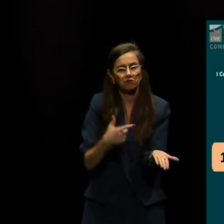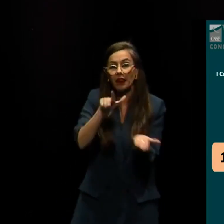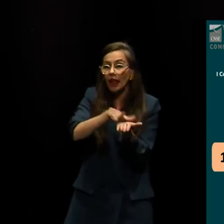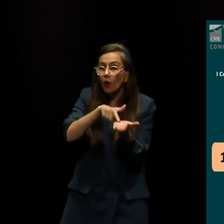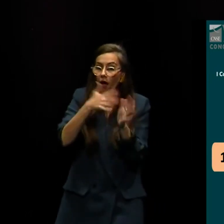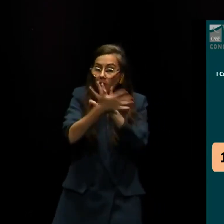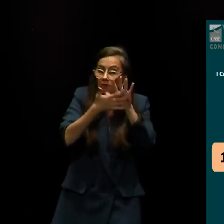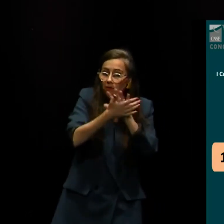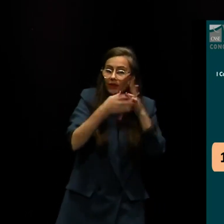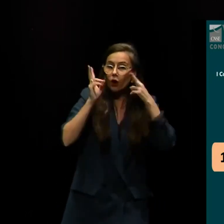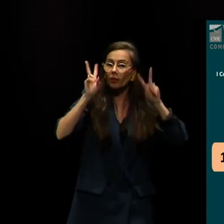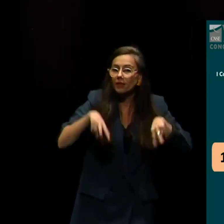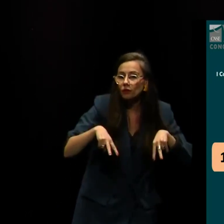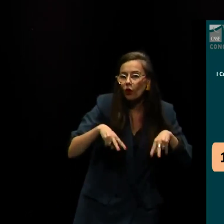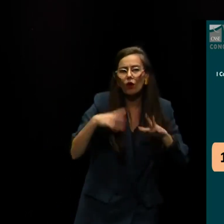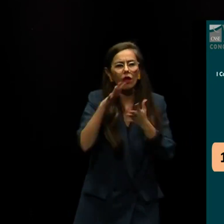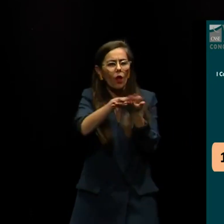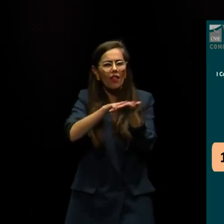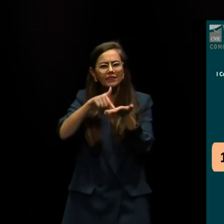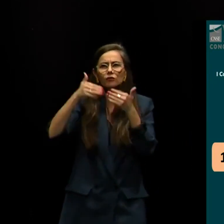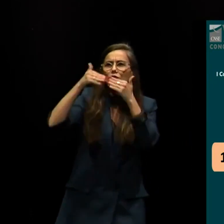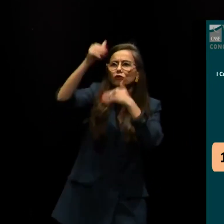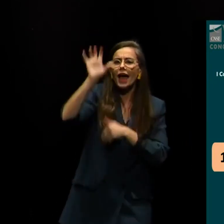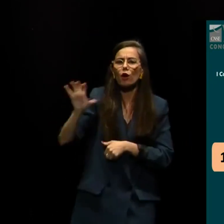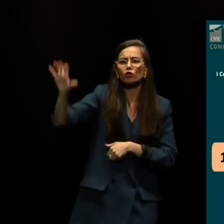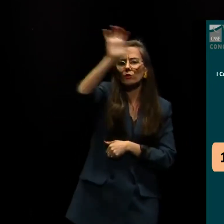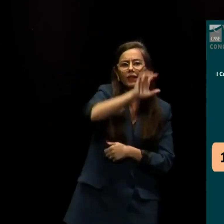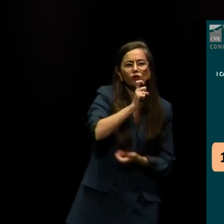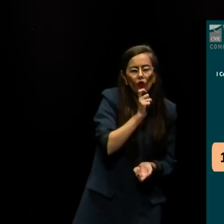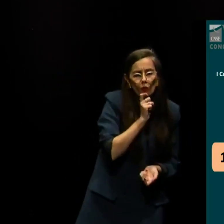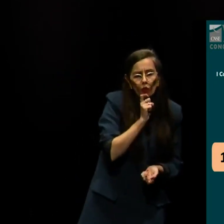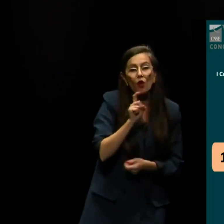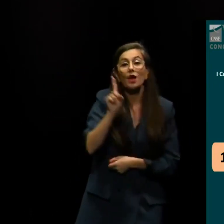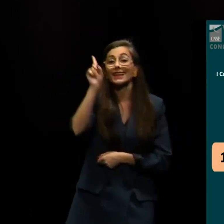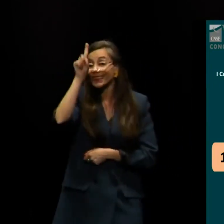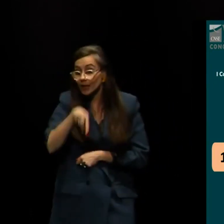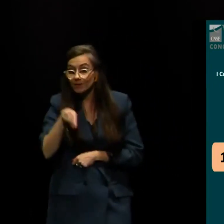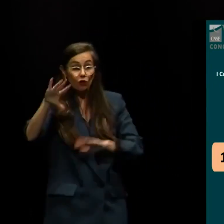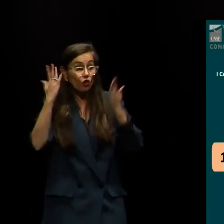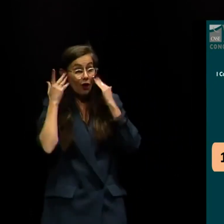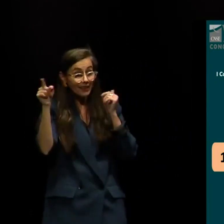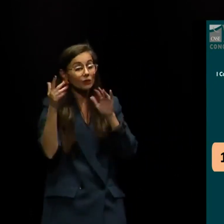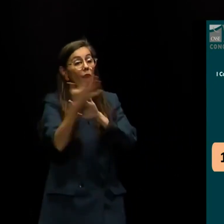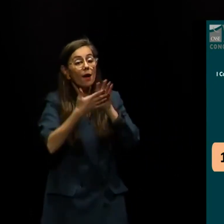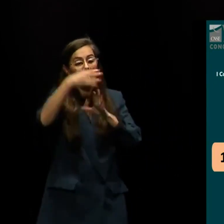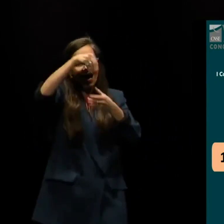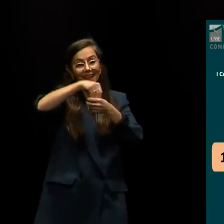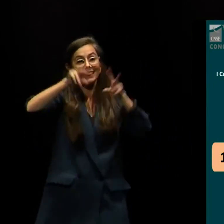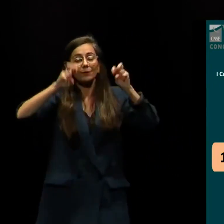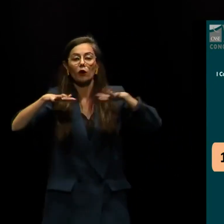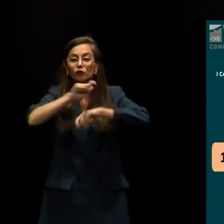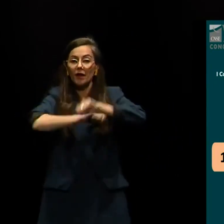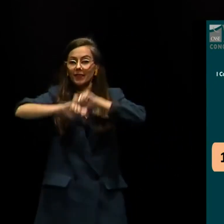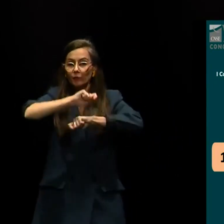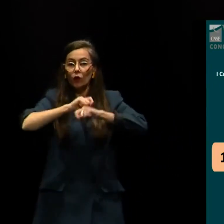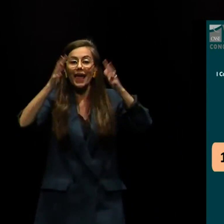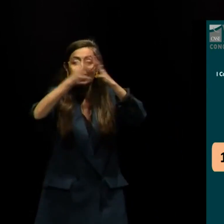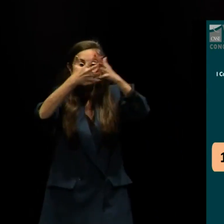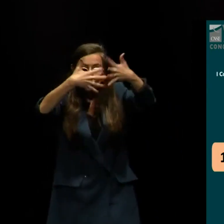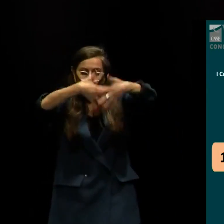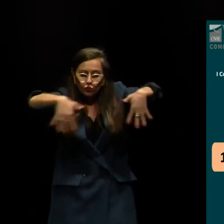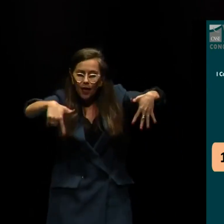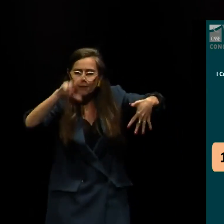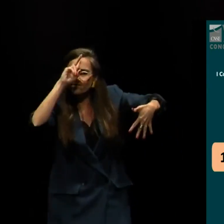nuestra lengua, de la lengua de signos. Se empezó a vislumbrar la posibilidad de reclamar su reconocimiento,